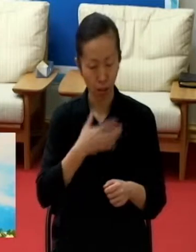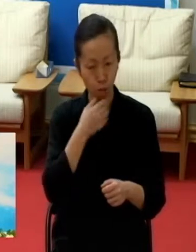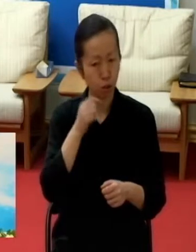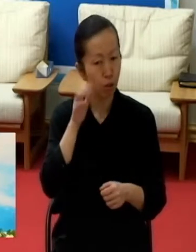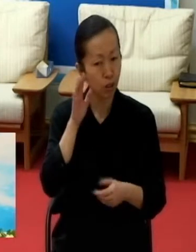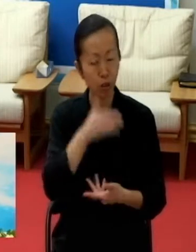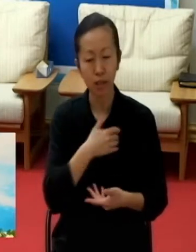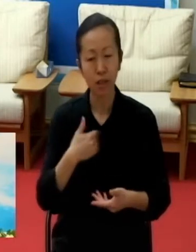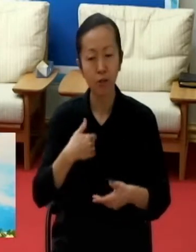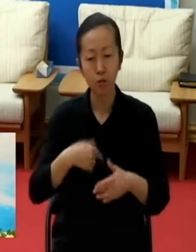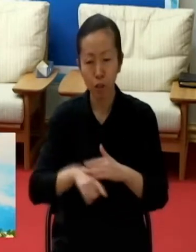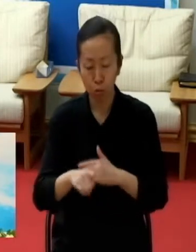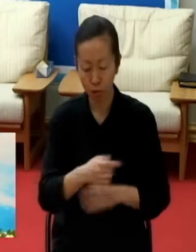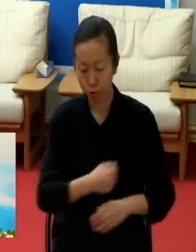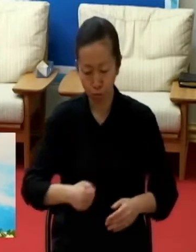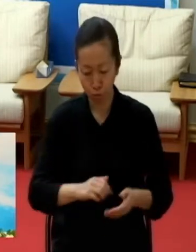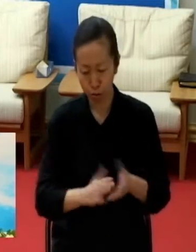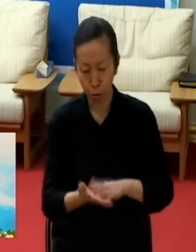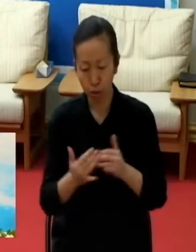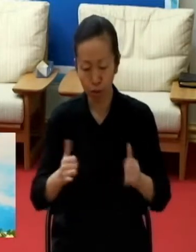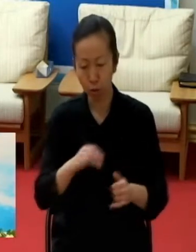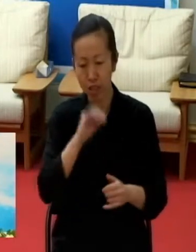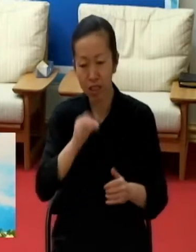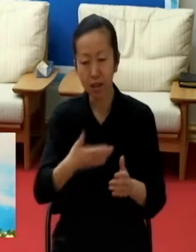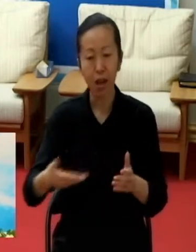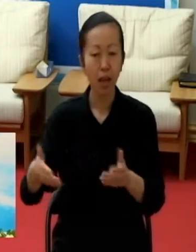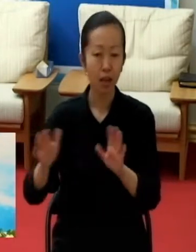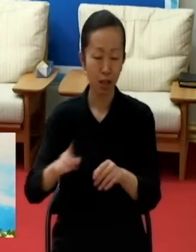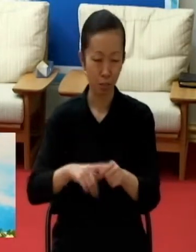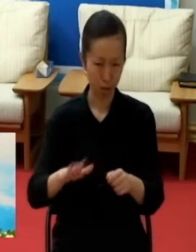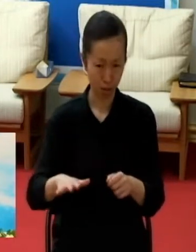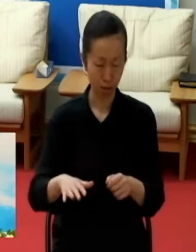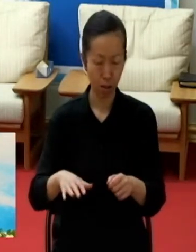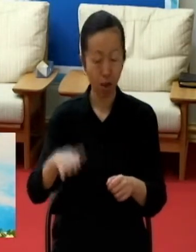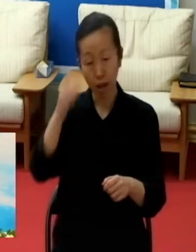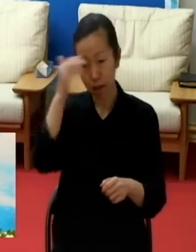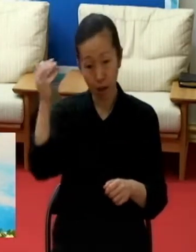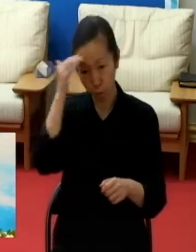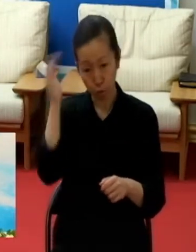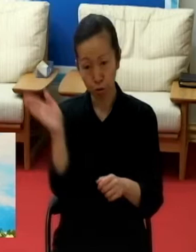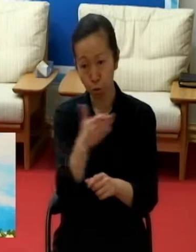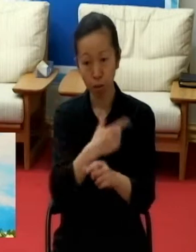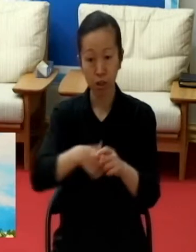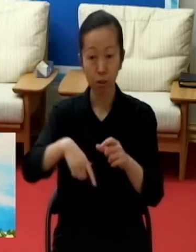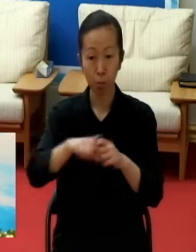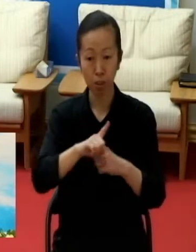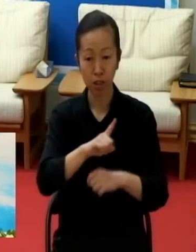일본은 아주 고급층으로 들어왔습니다. しかし日本には本当に高級層